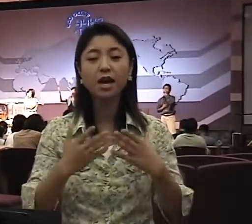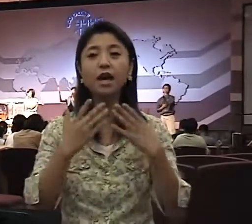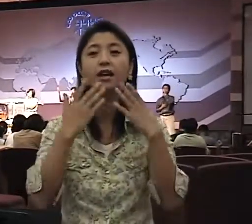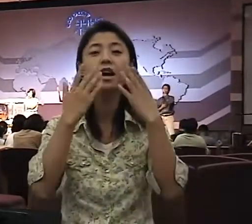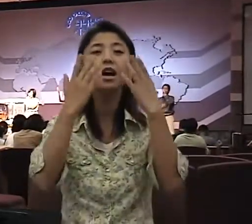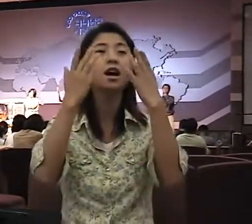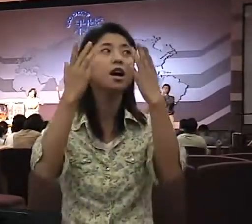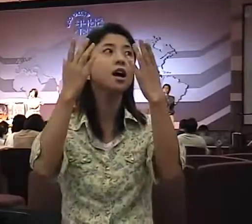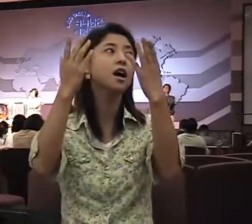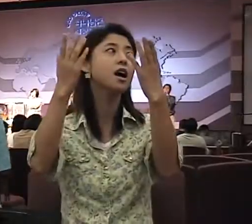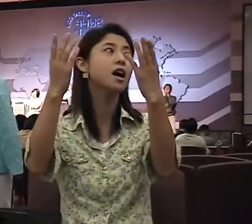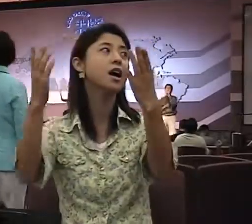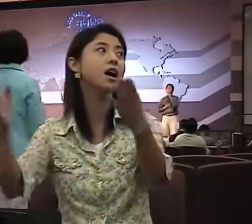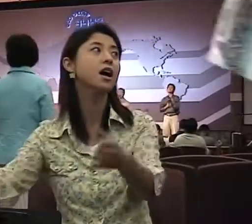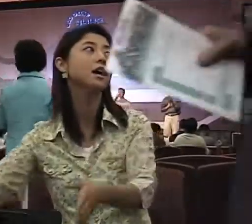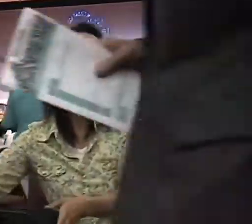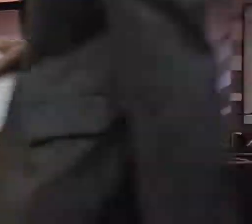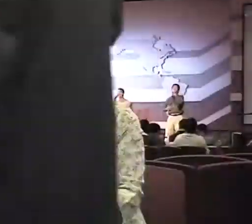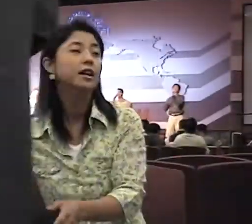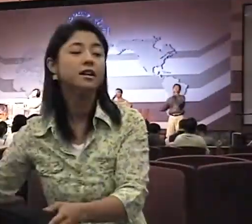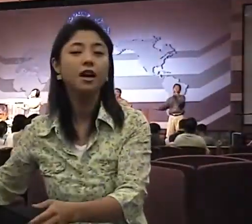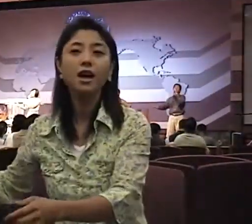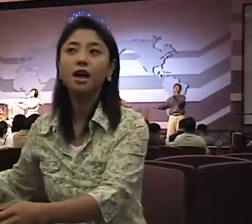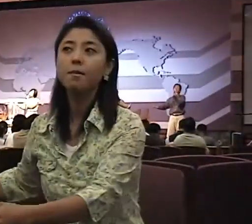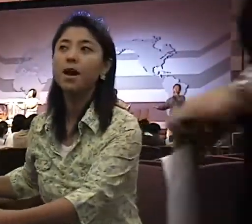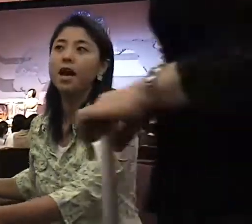경배합니다. 주님을 예배합니다.